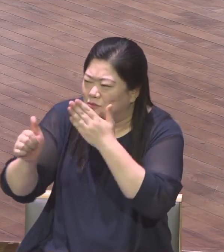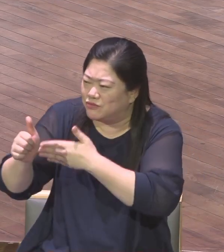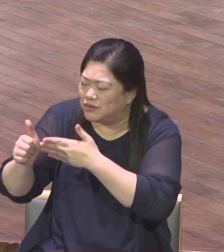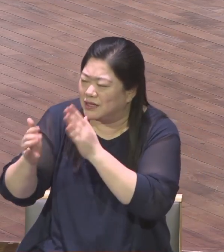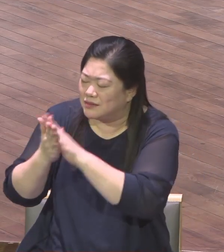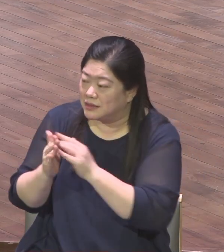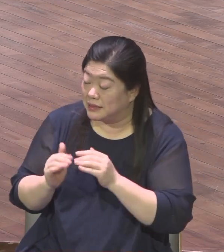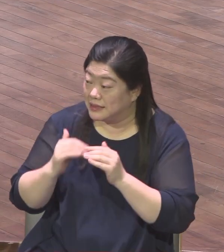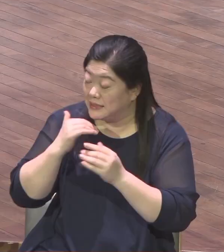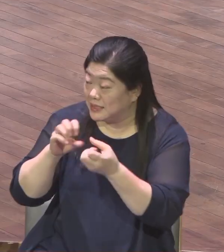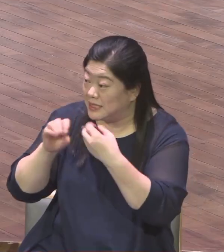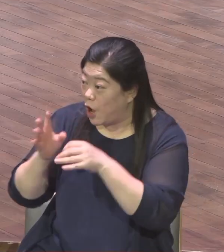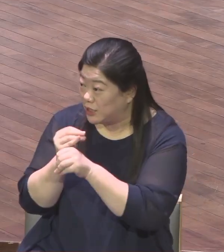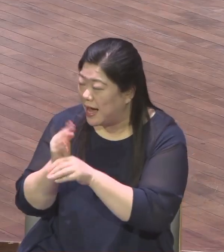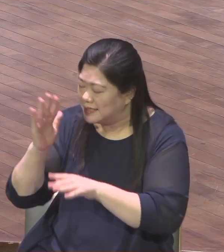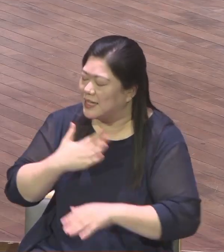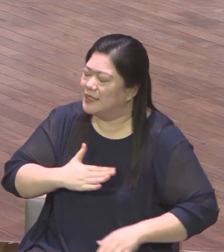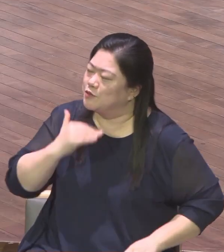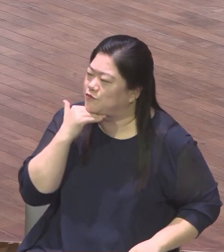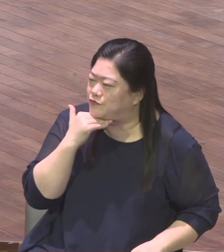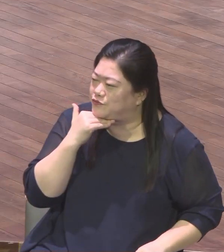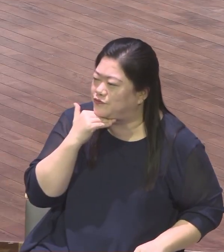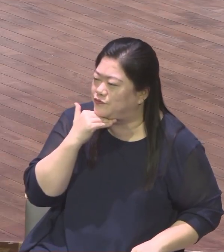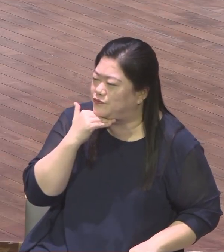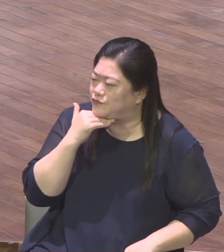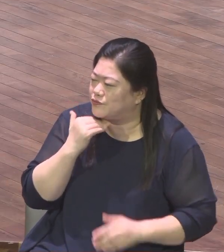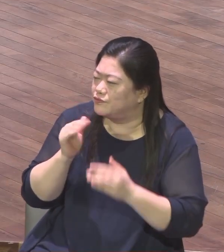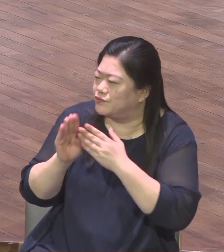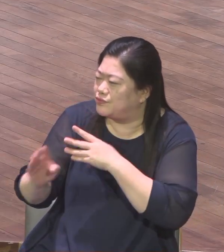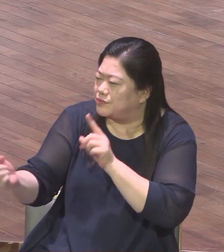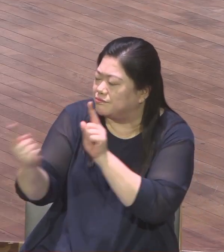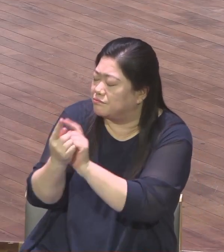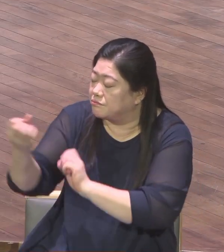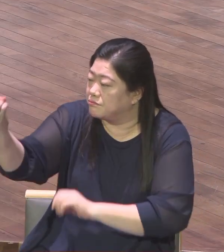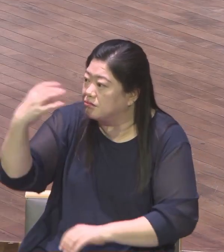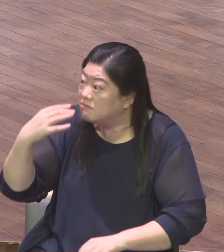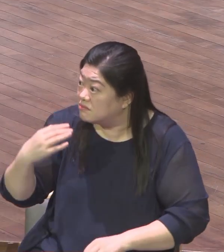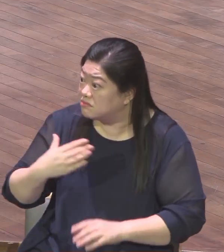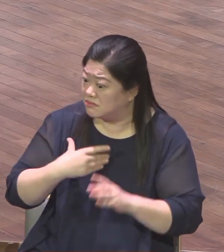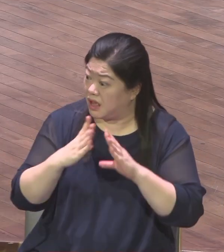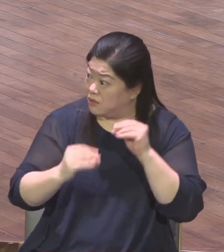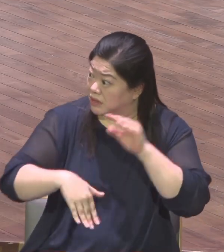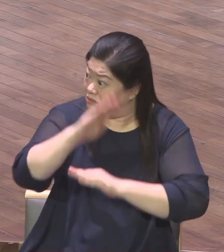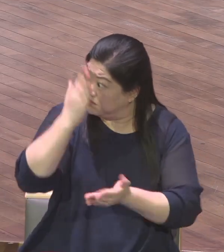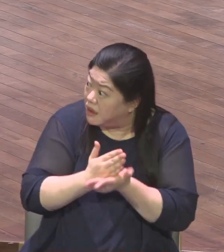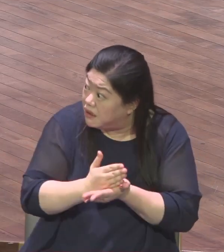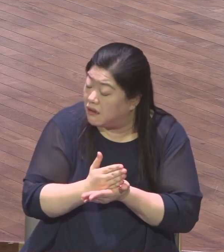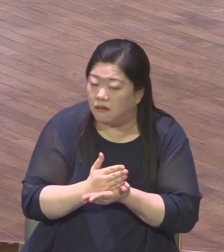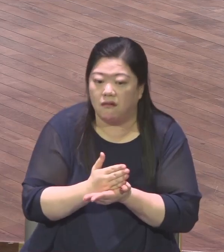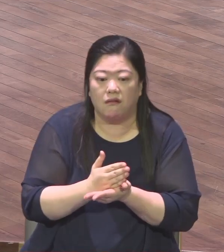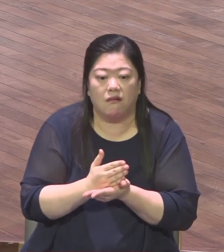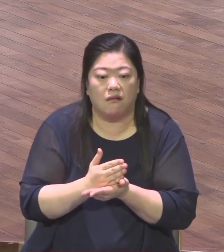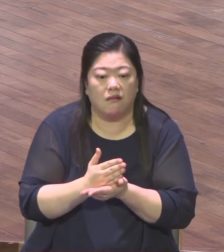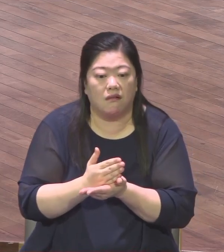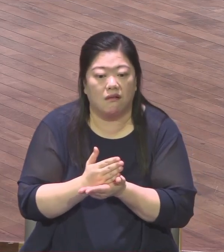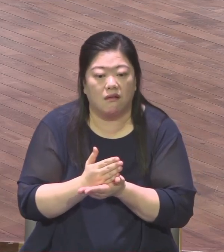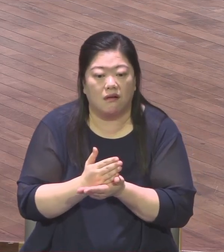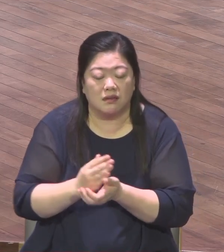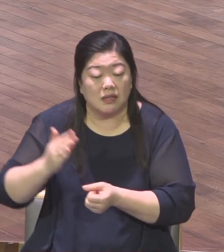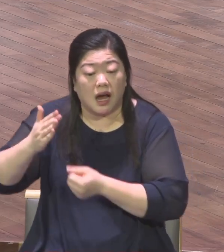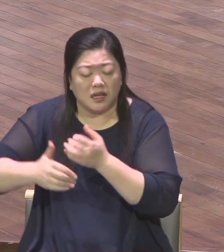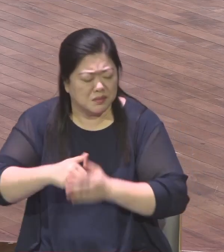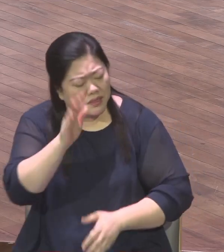유다에 그대로 남아있어요. 이렇게 가면 이들이 이렇게 두려워하는 바빌론으로부터 지켜줄